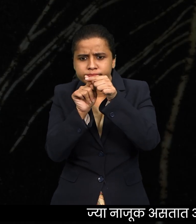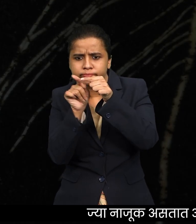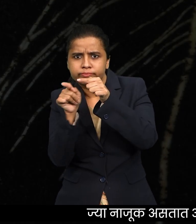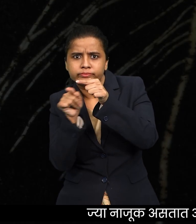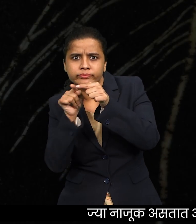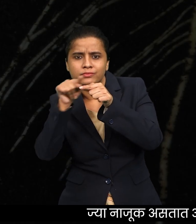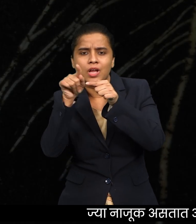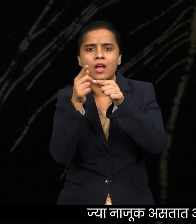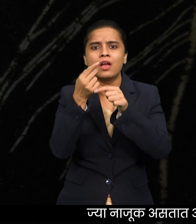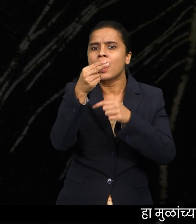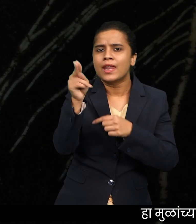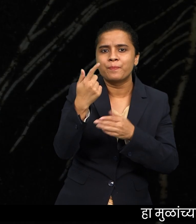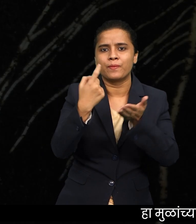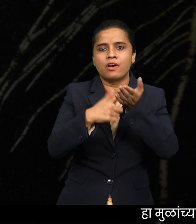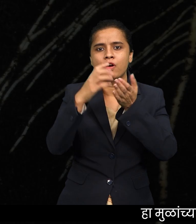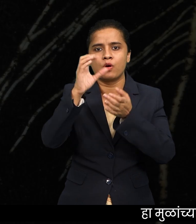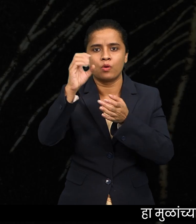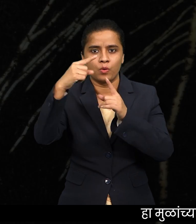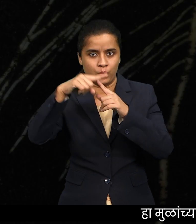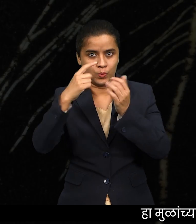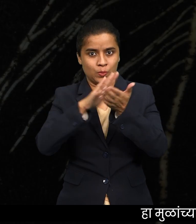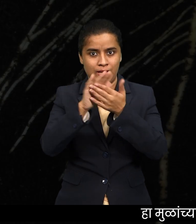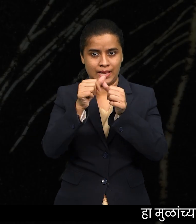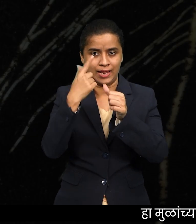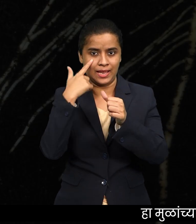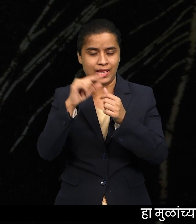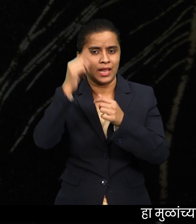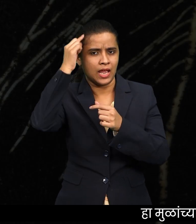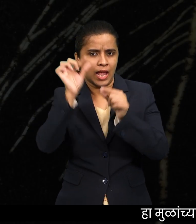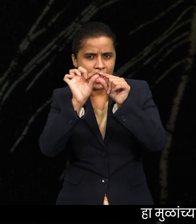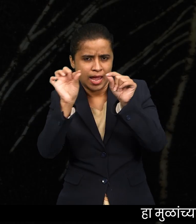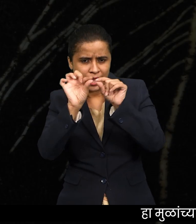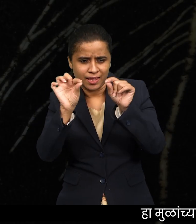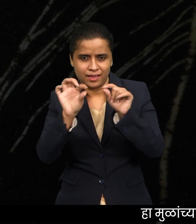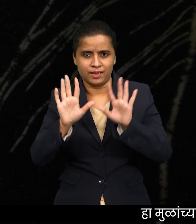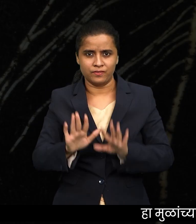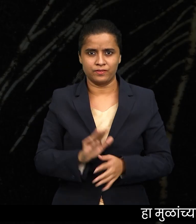रूट हेअर म्हणतात. हा मुळांच्या वाढीचा प्रदेश आहे.